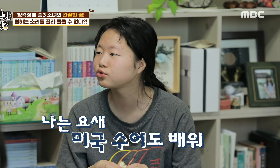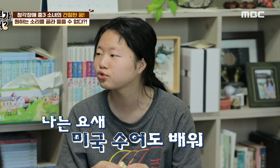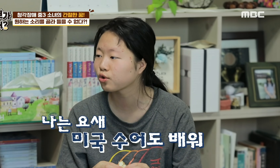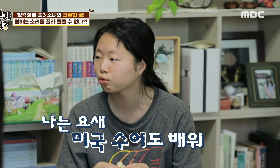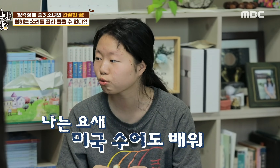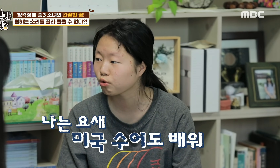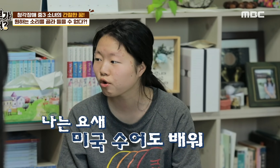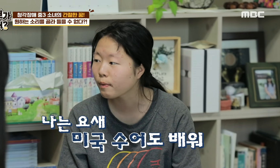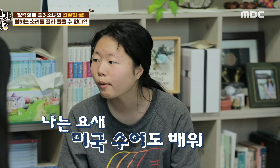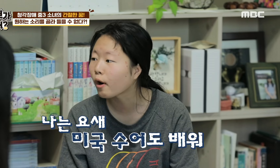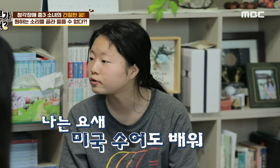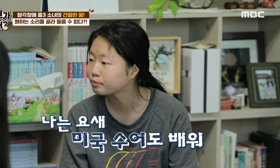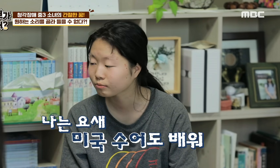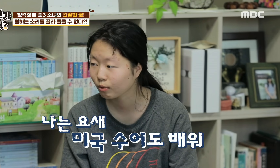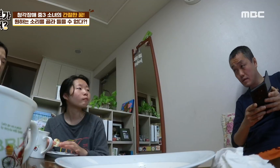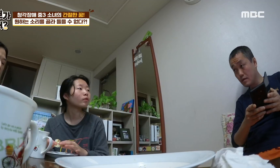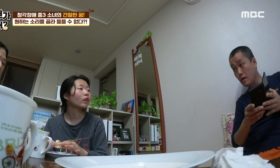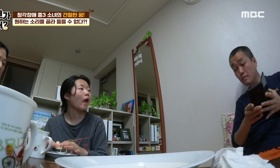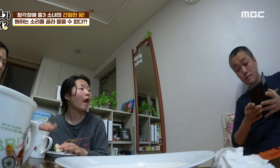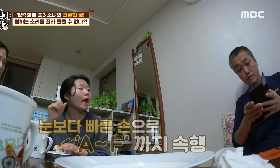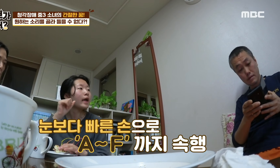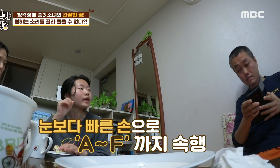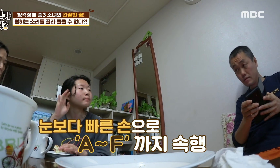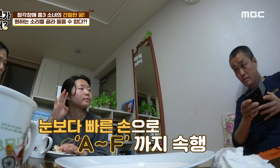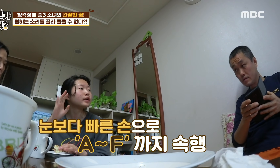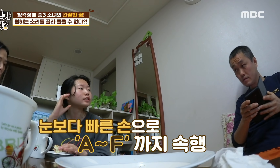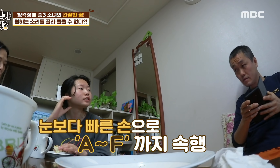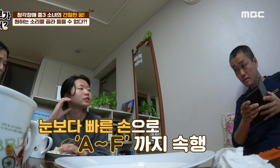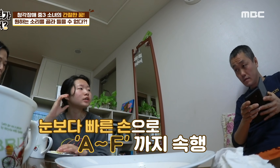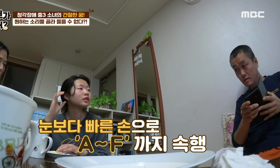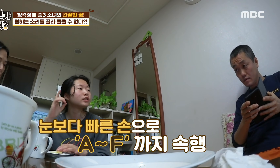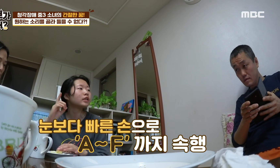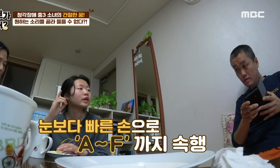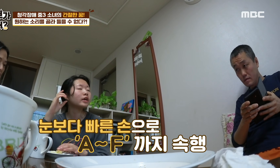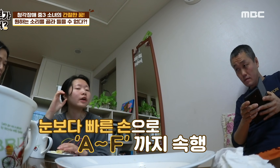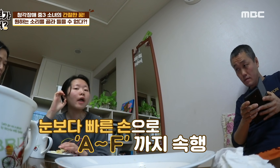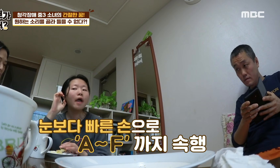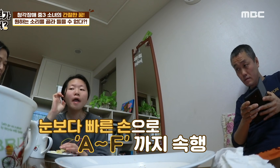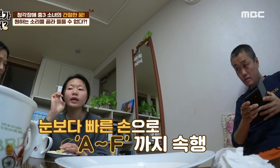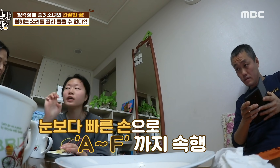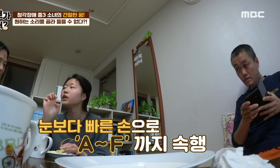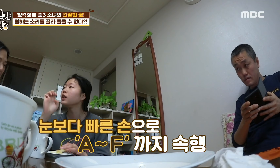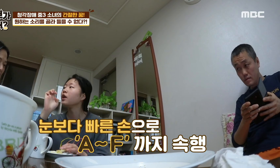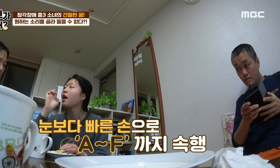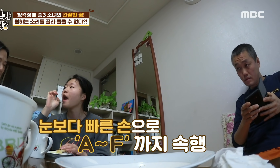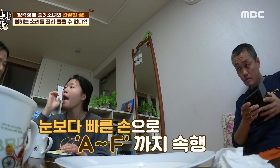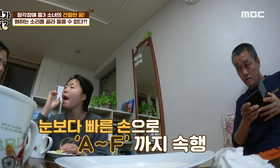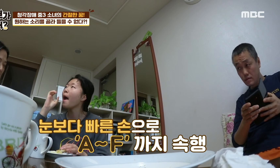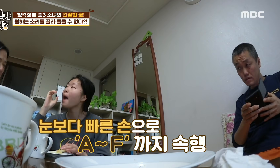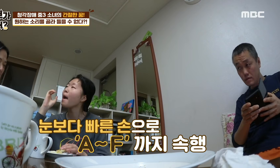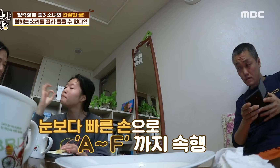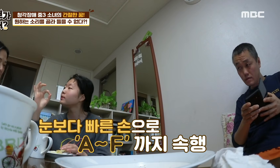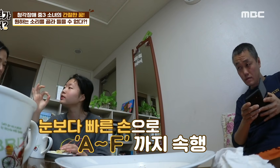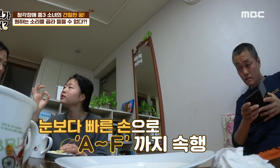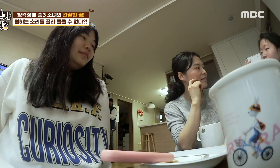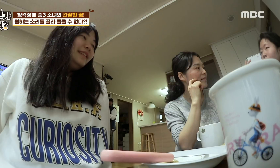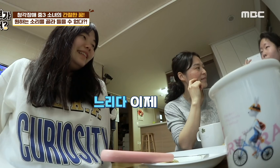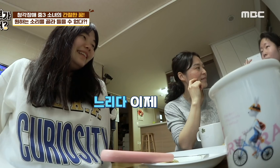수업도 배워. A, B, C, D. 되게 빠른데? E, F? 들이다, 이제